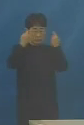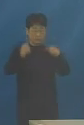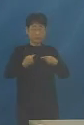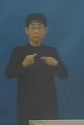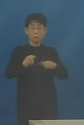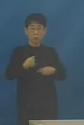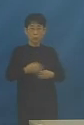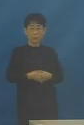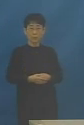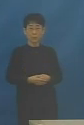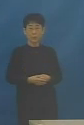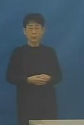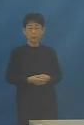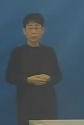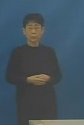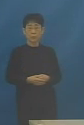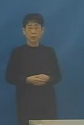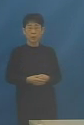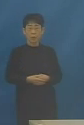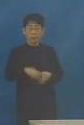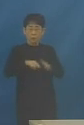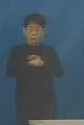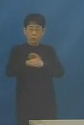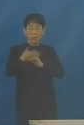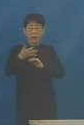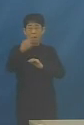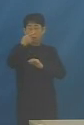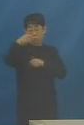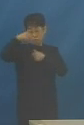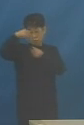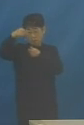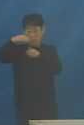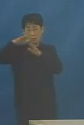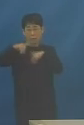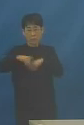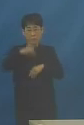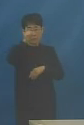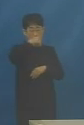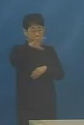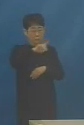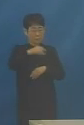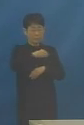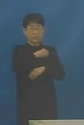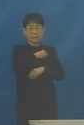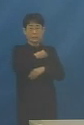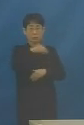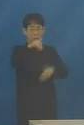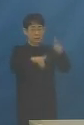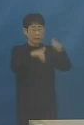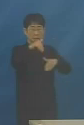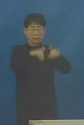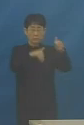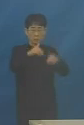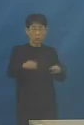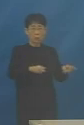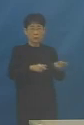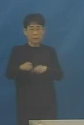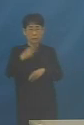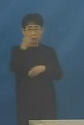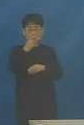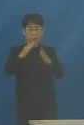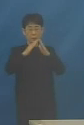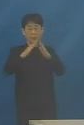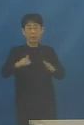うえどういうわけかその選ばれましてですねその衆議院あの選挙制度の調査会にで